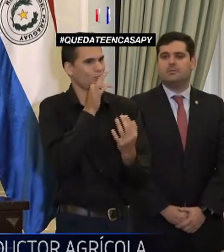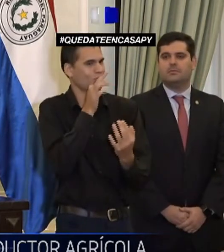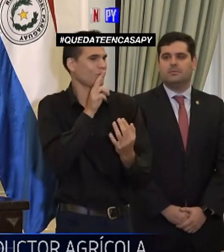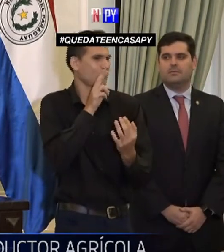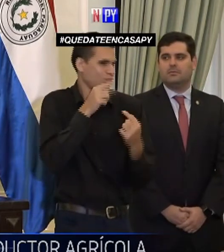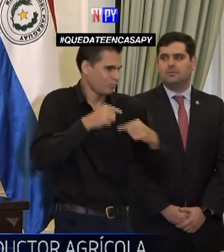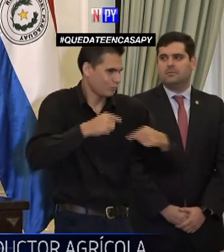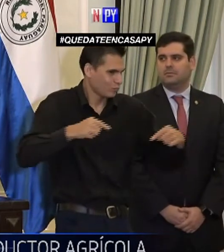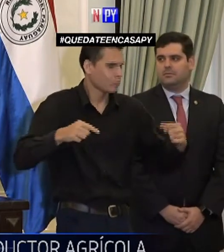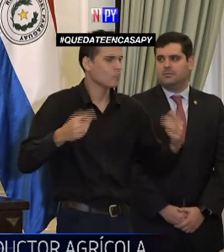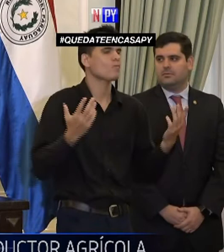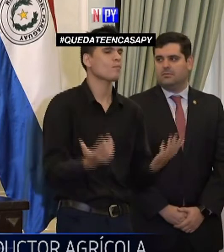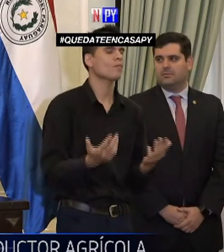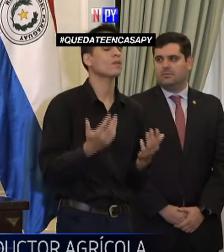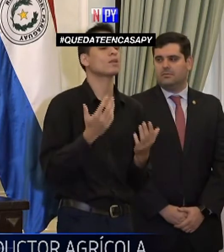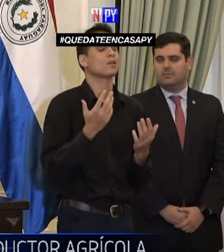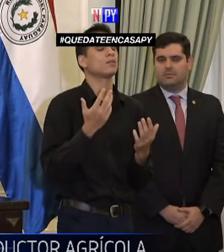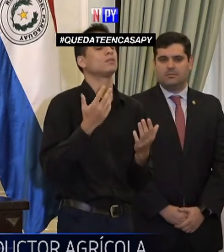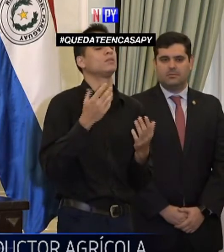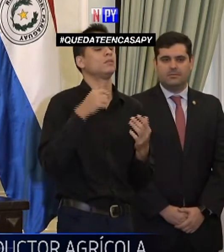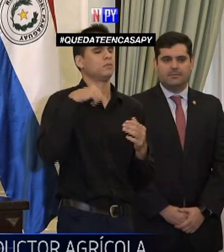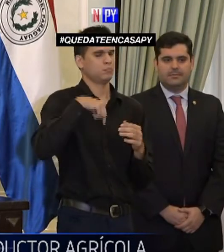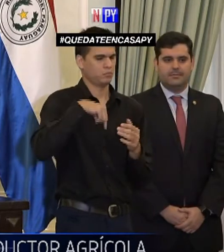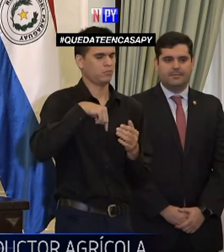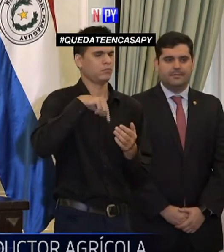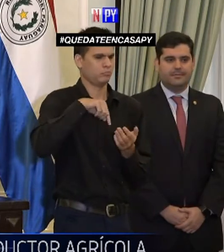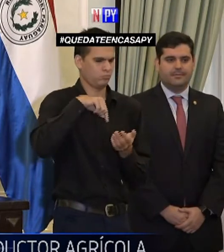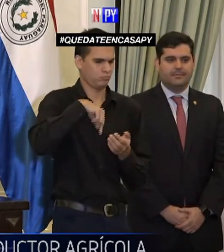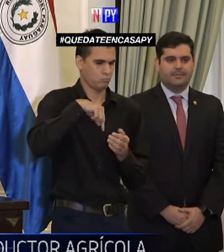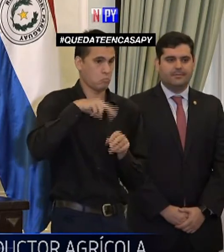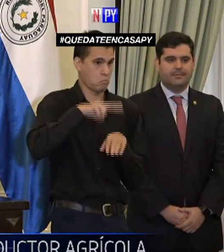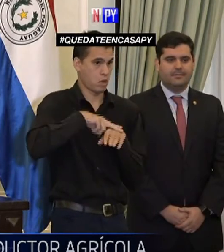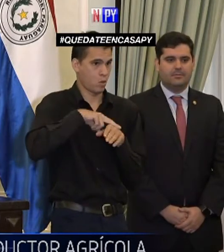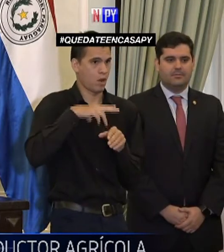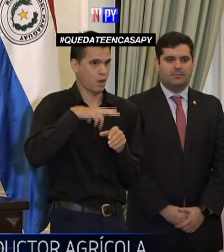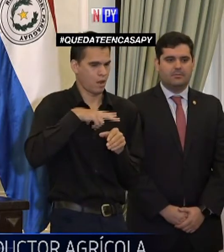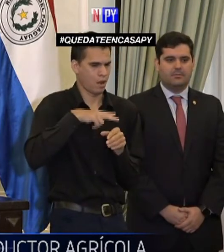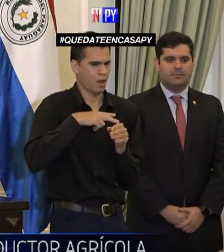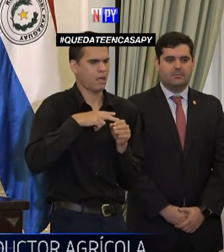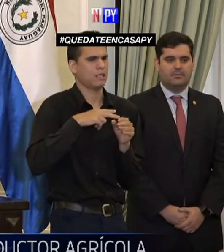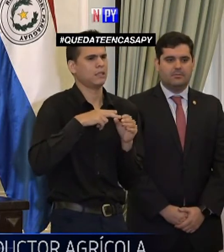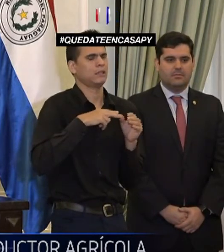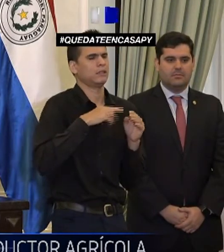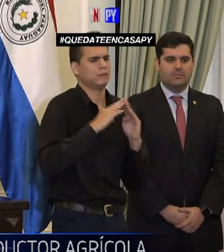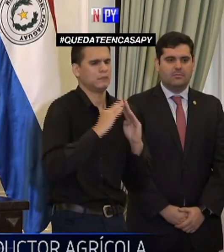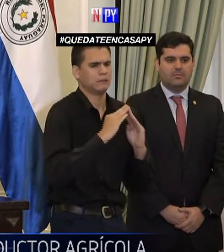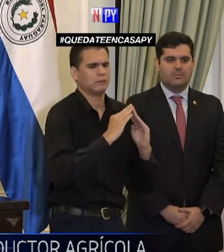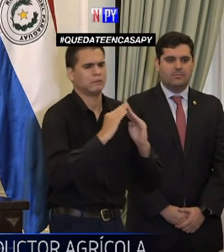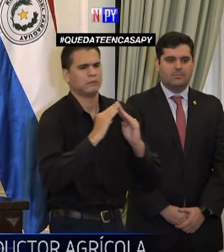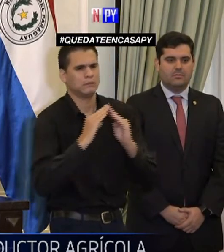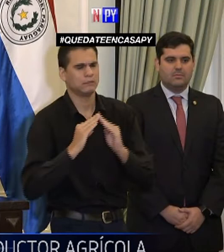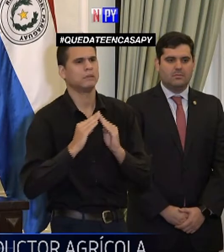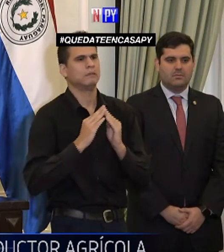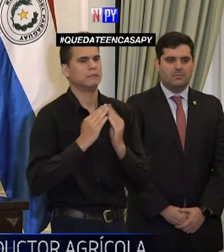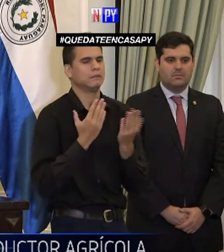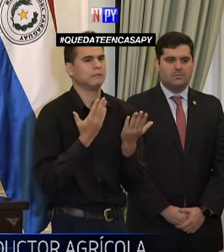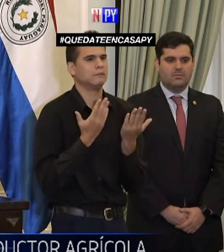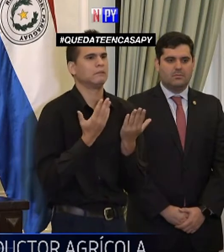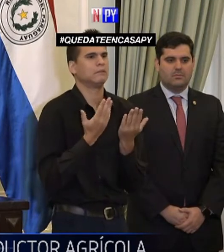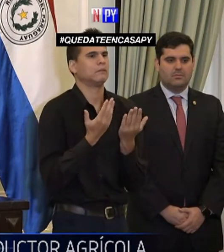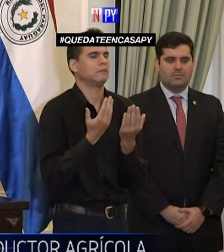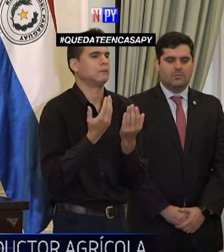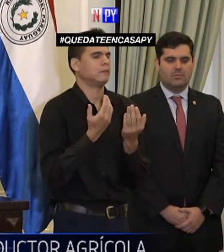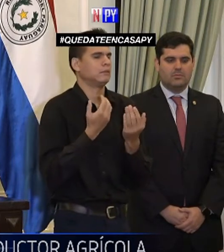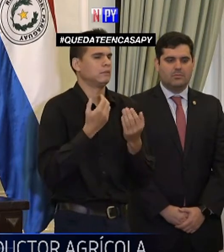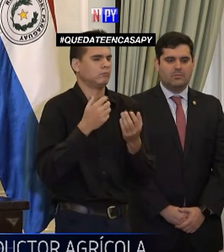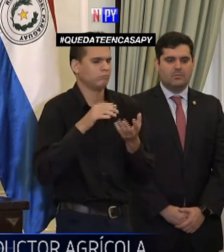país, el departamento central y los asentamientos, por una cuestión de cantidad de habitantes y de las industrias y